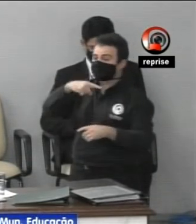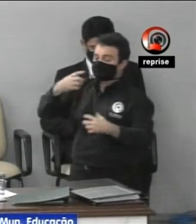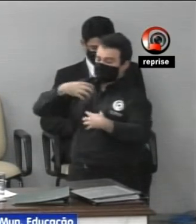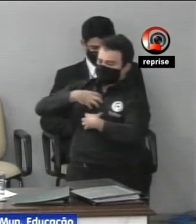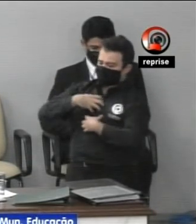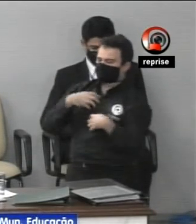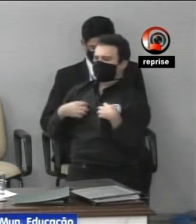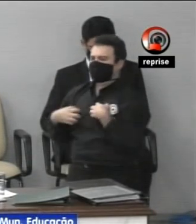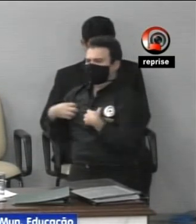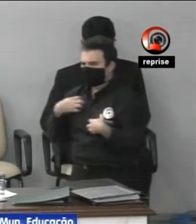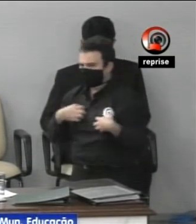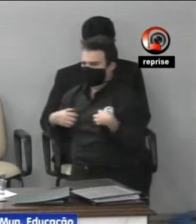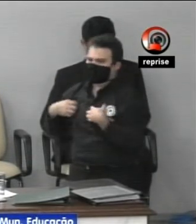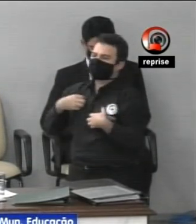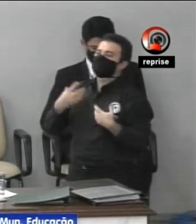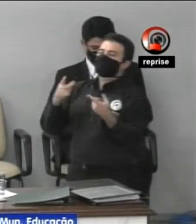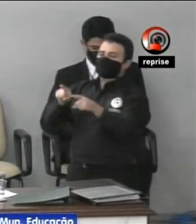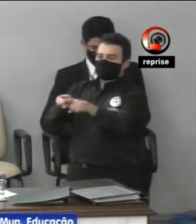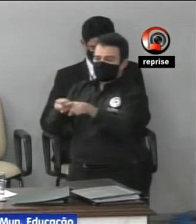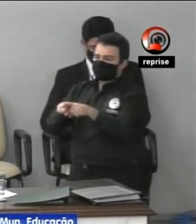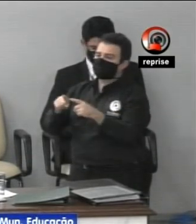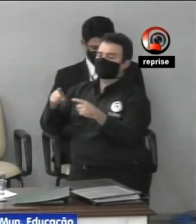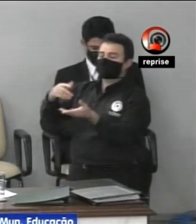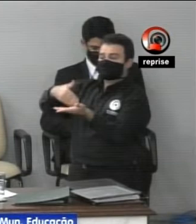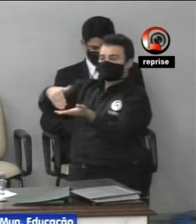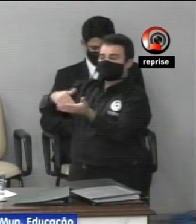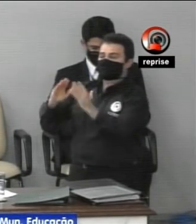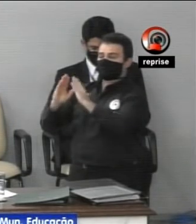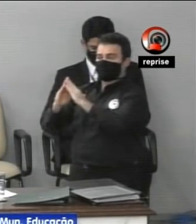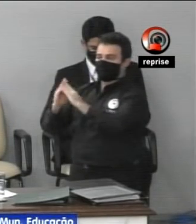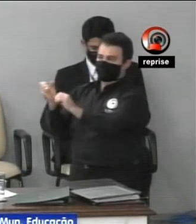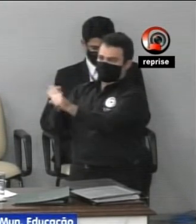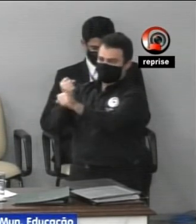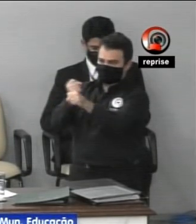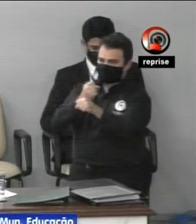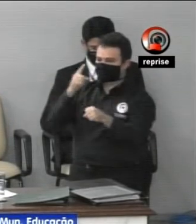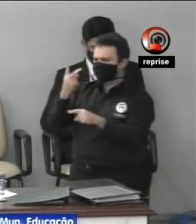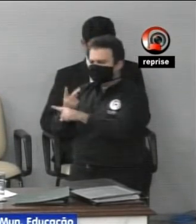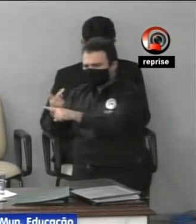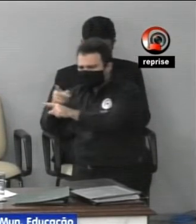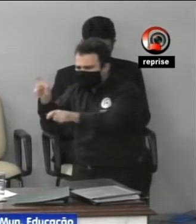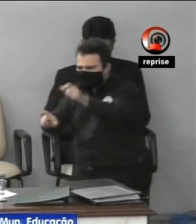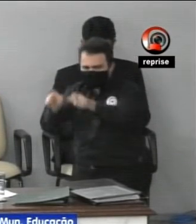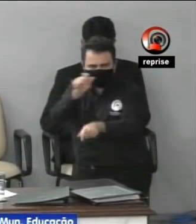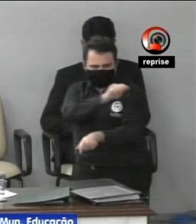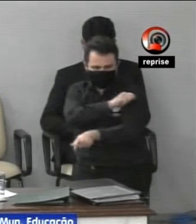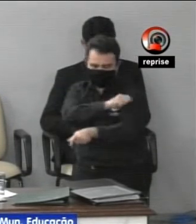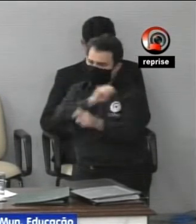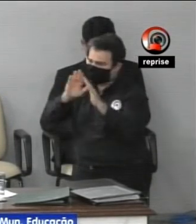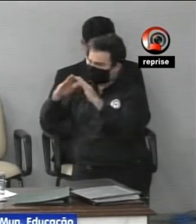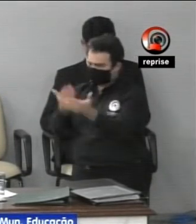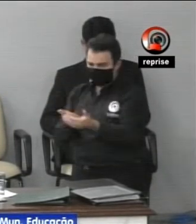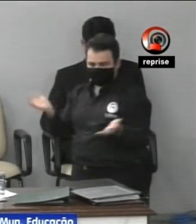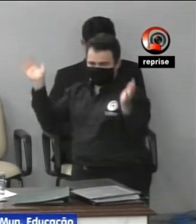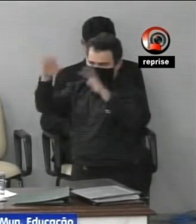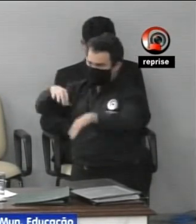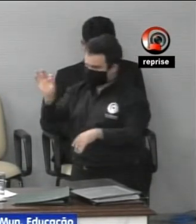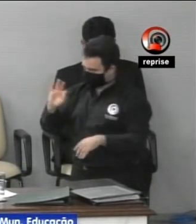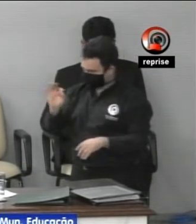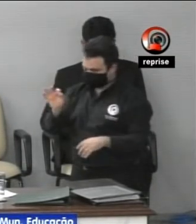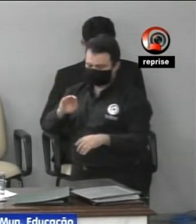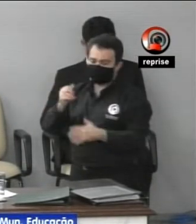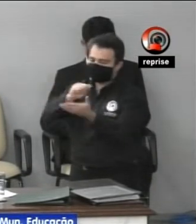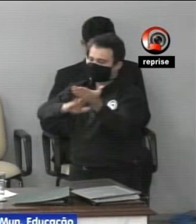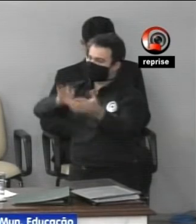e a Secretaria de Habitação, com a busca ativa dos alunos que não compareceram nas escolas e também que não deram retomada. E